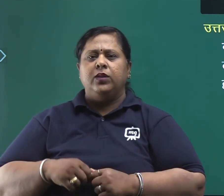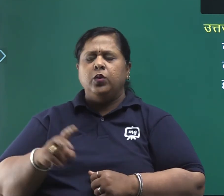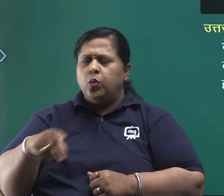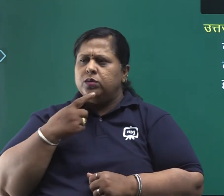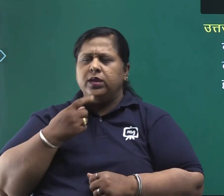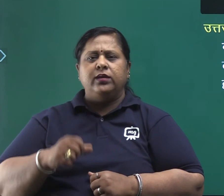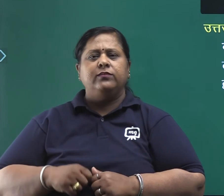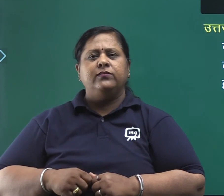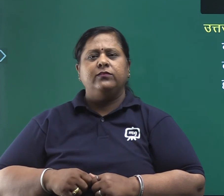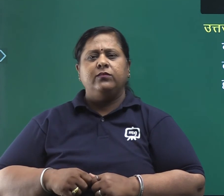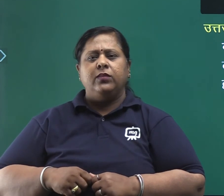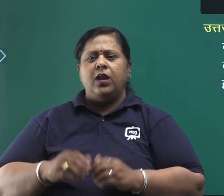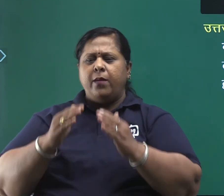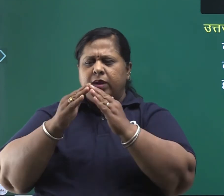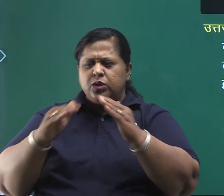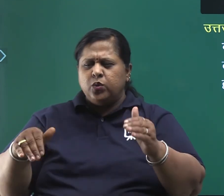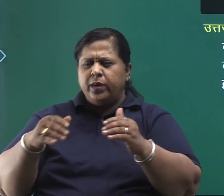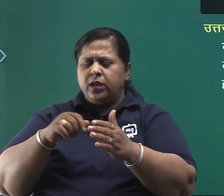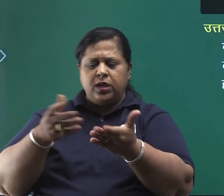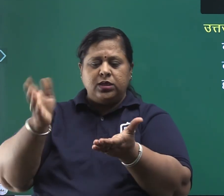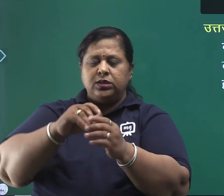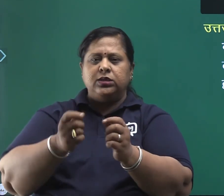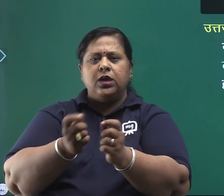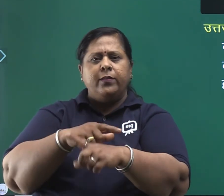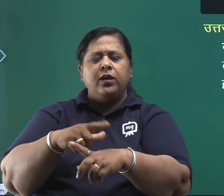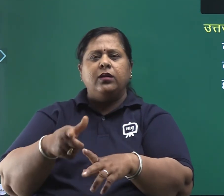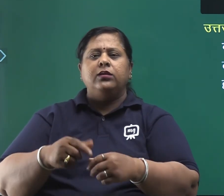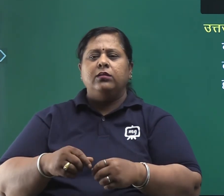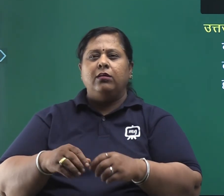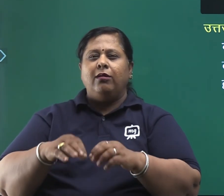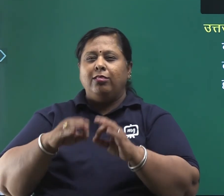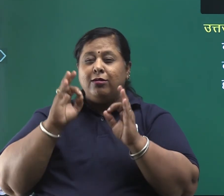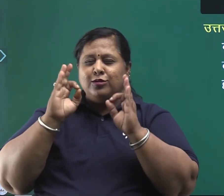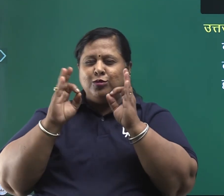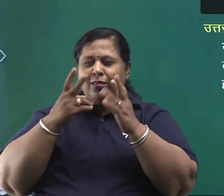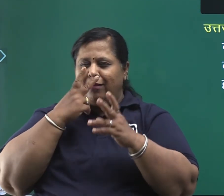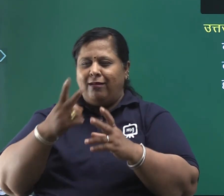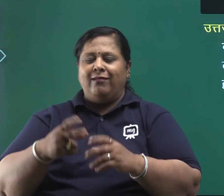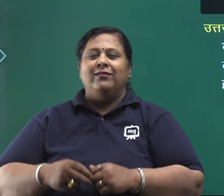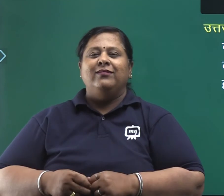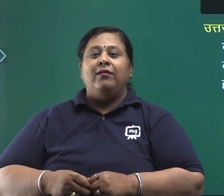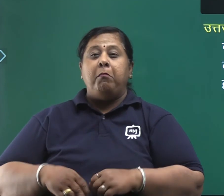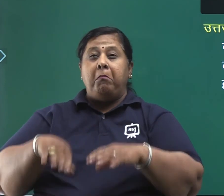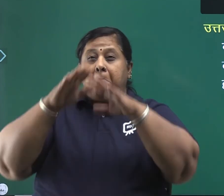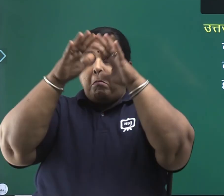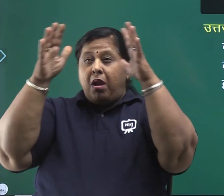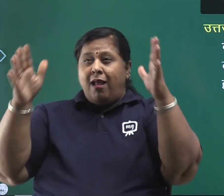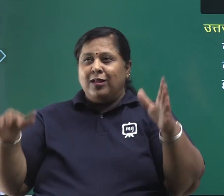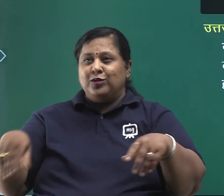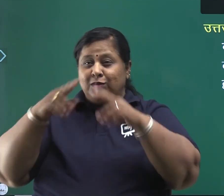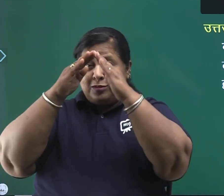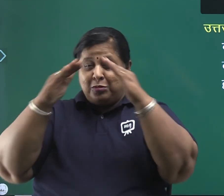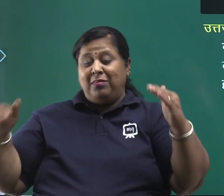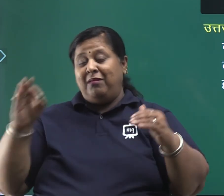तो उसे अपनी झोंपड़ी के स्थान पर कितना सुंदर महल दिखाई दे रहा